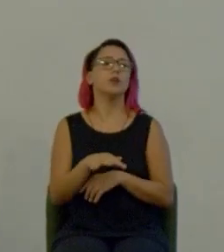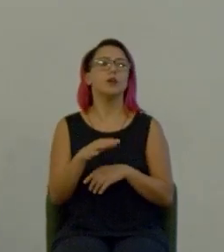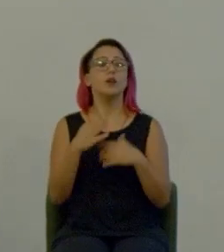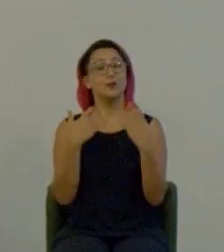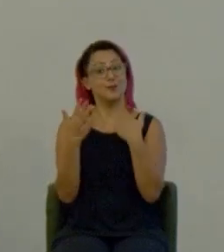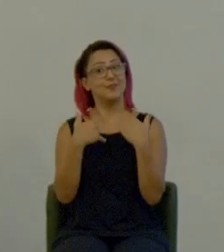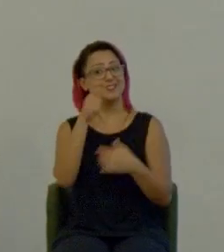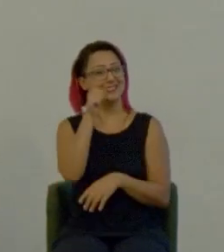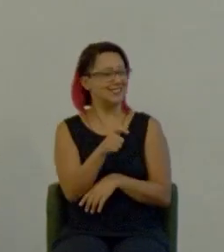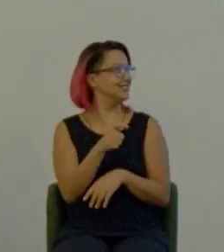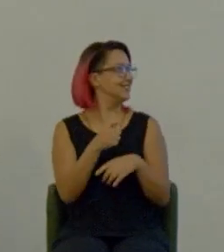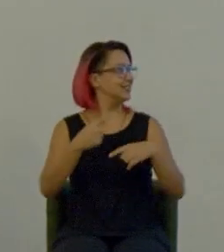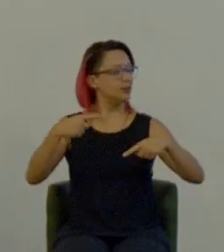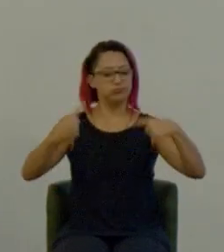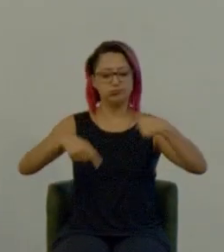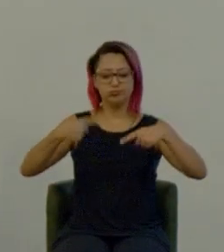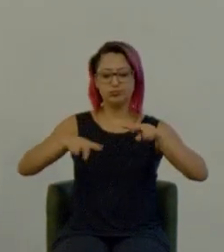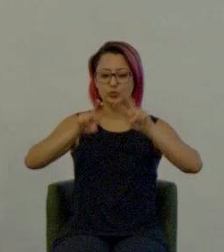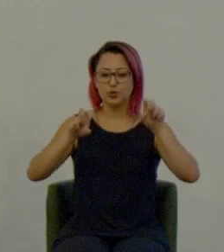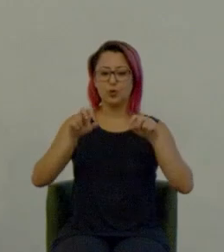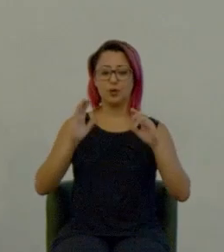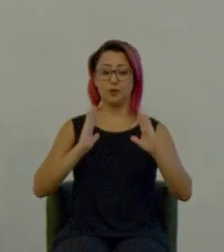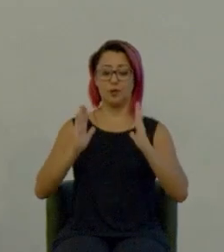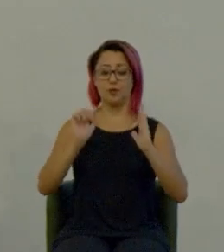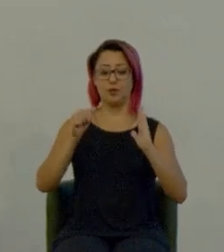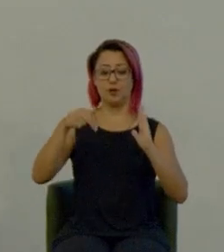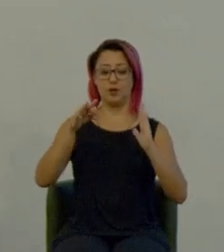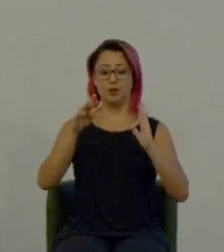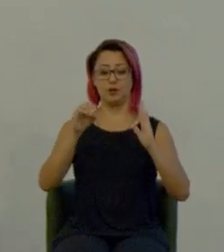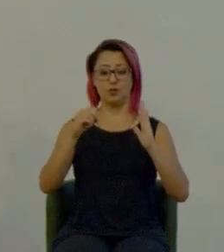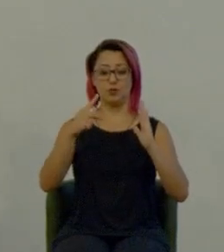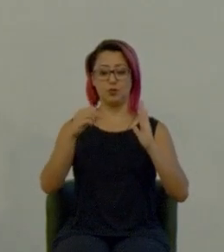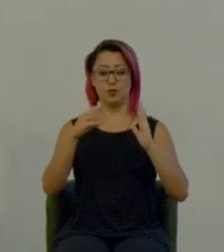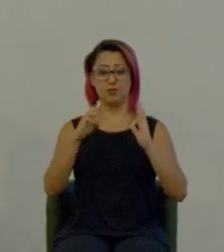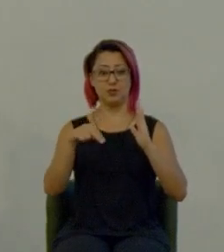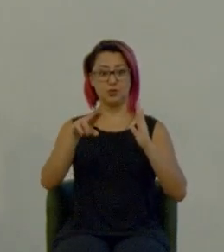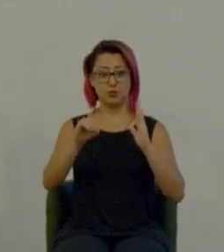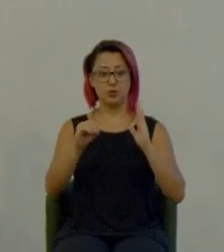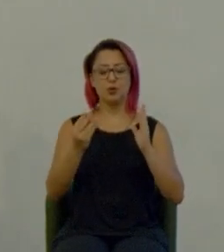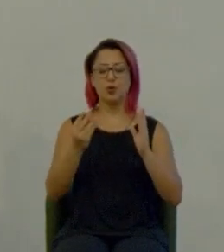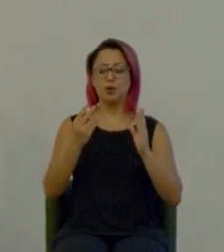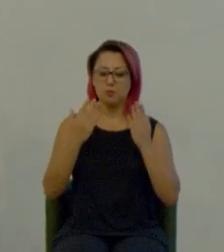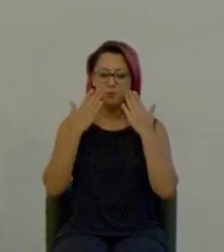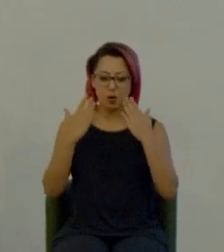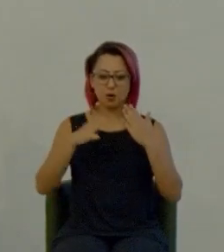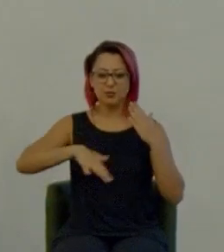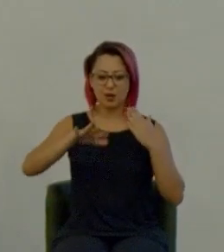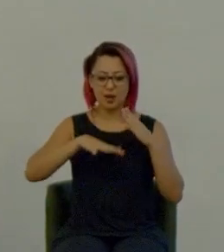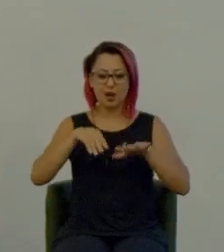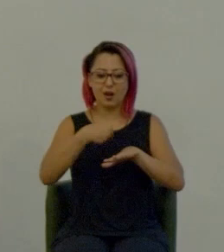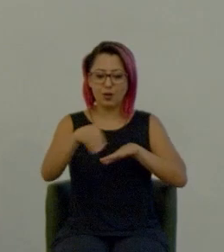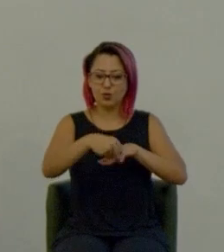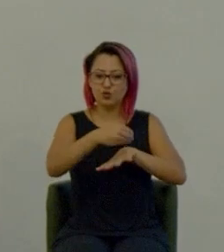conversa interessante. Essa discussão sobre o antropoceno, ela traz para nós, ela dá para a arqueologia uma relevância que talvez ela nunca